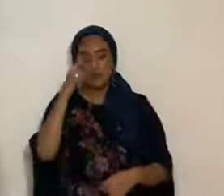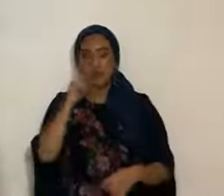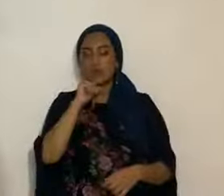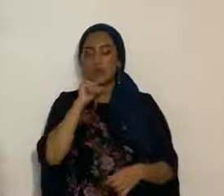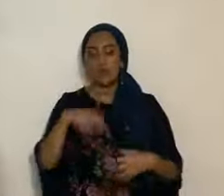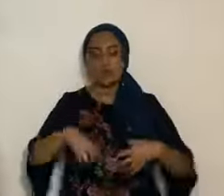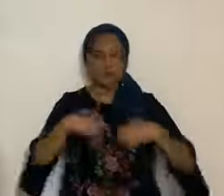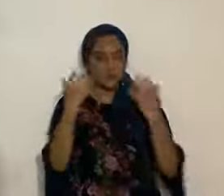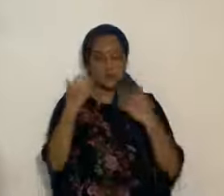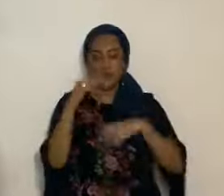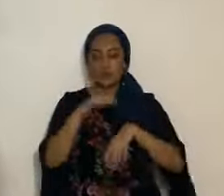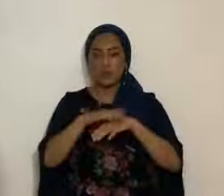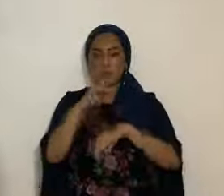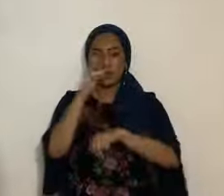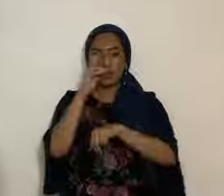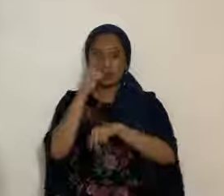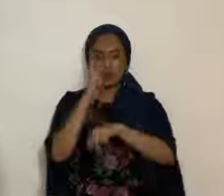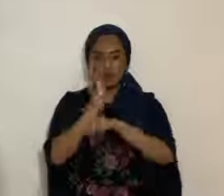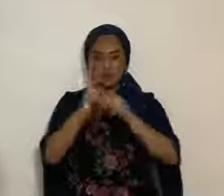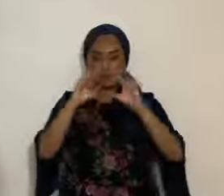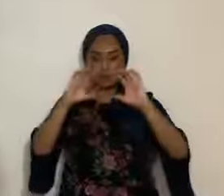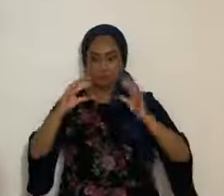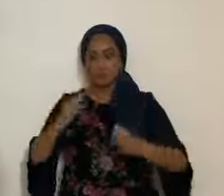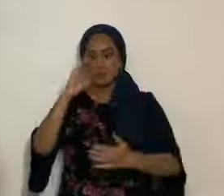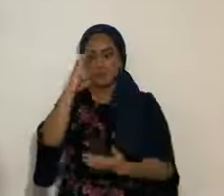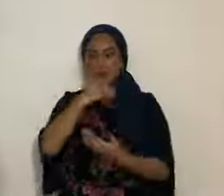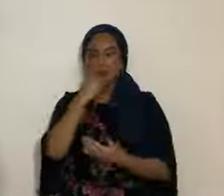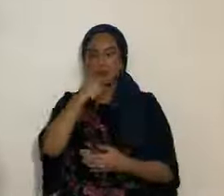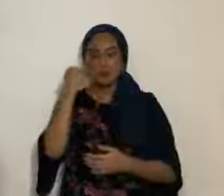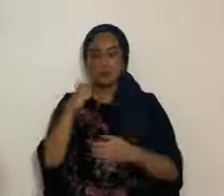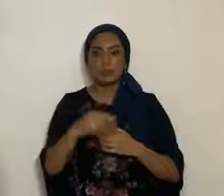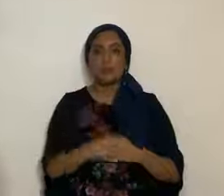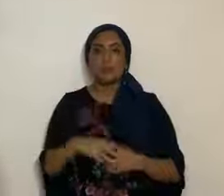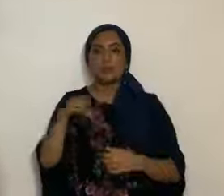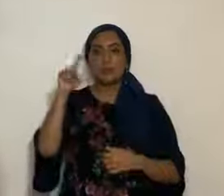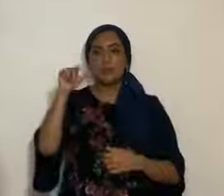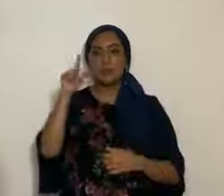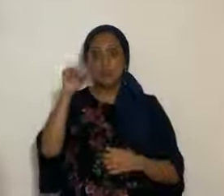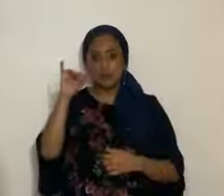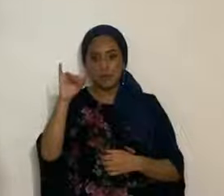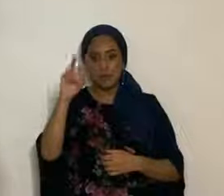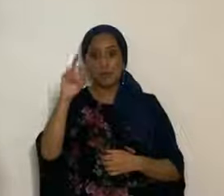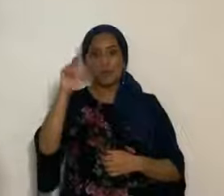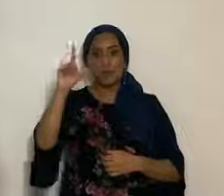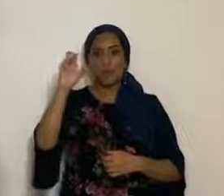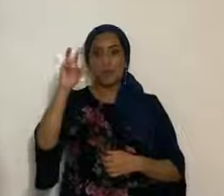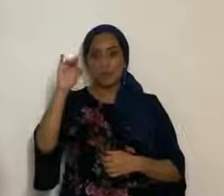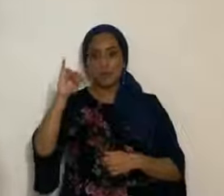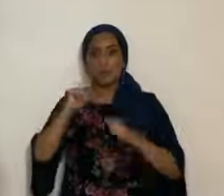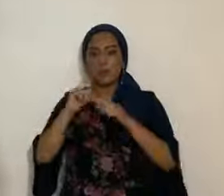la congregación de los hijos de Israel. Y los levitas tendrán la guardia del Mishkan del